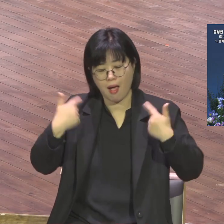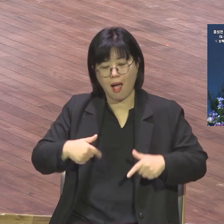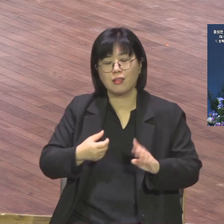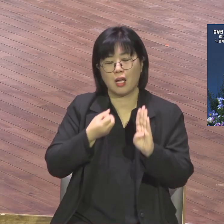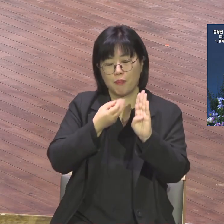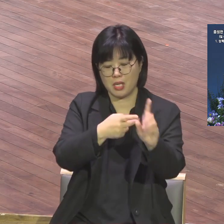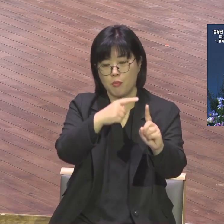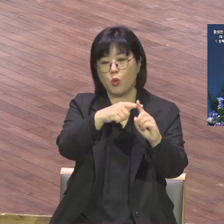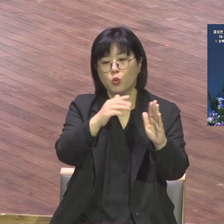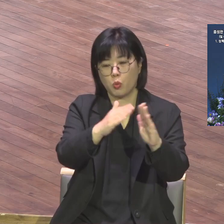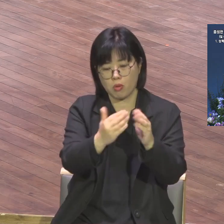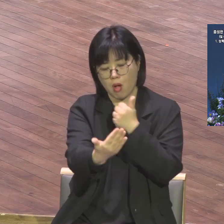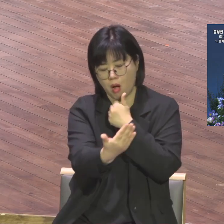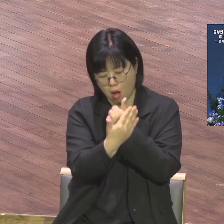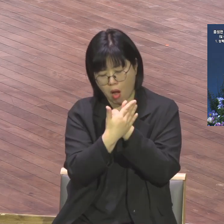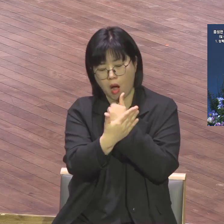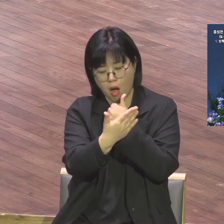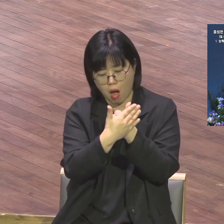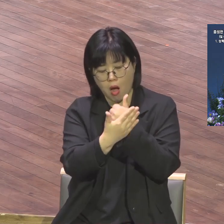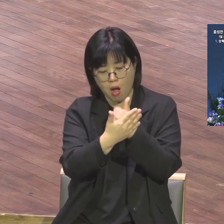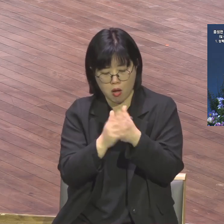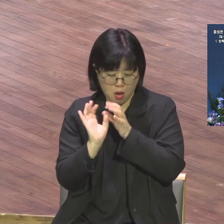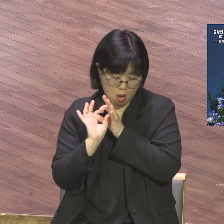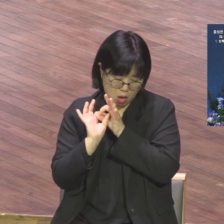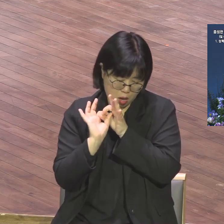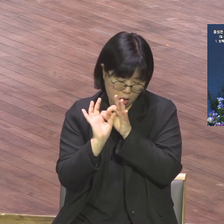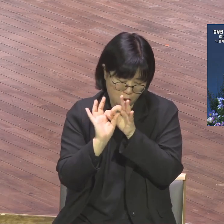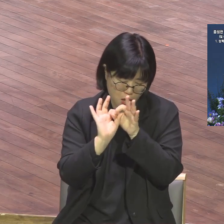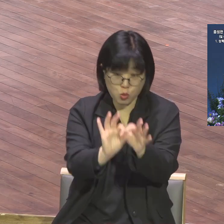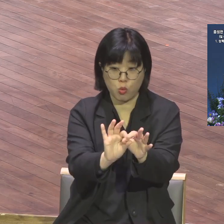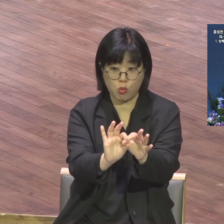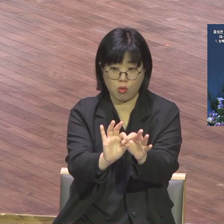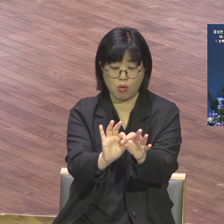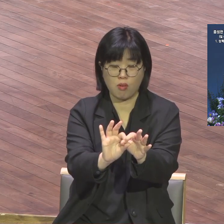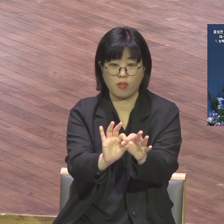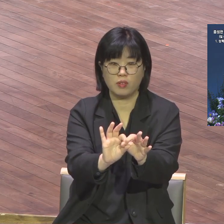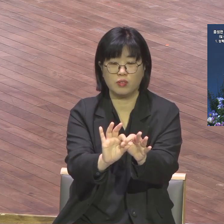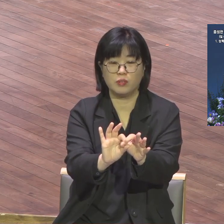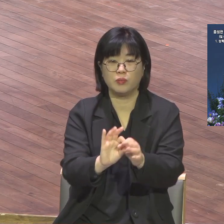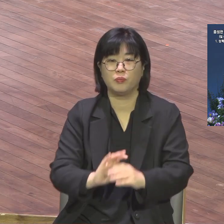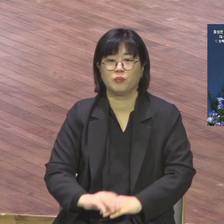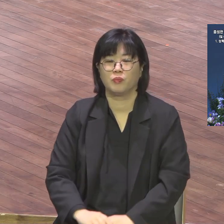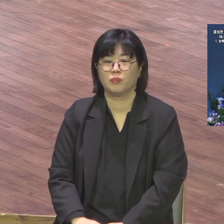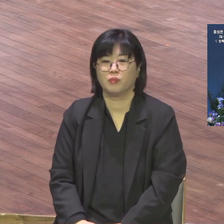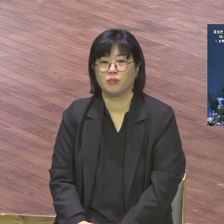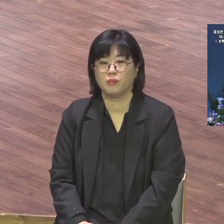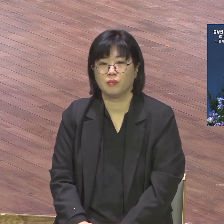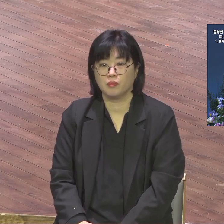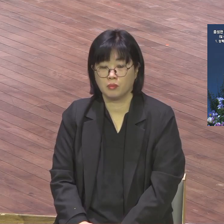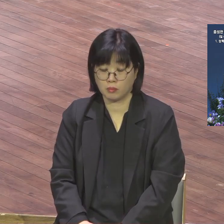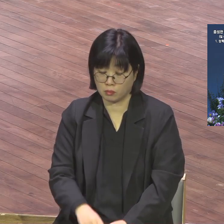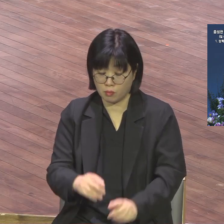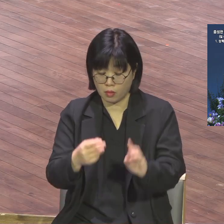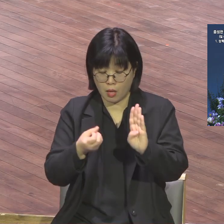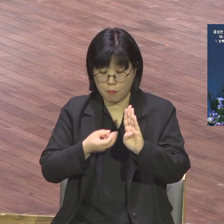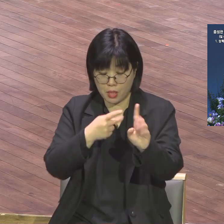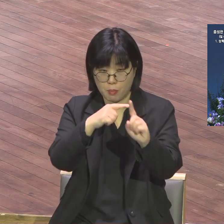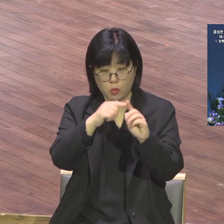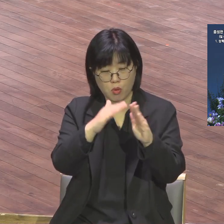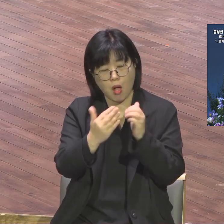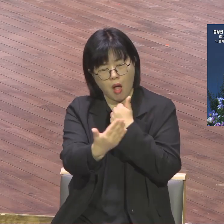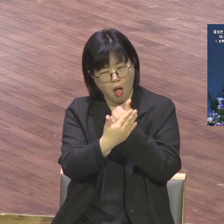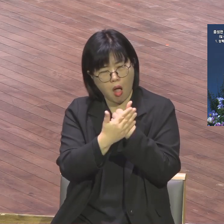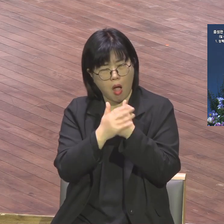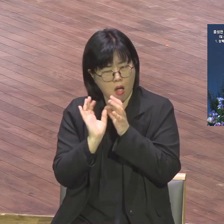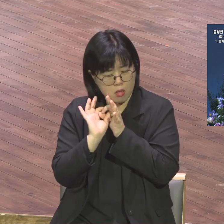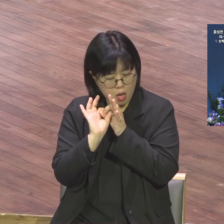성도들은 중심을 다해서 전도자 바울을 위해서 선교적 헌신을 했다라는